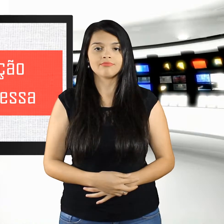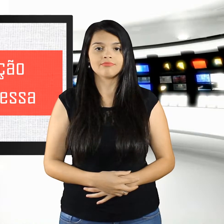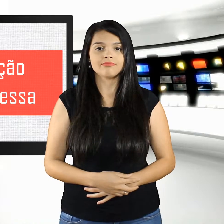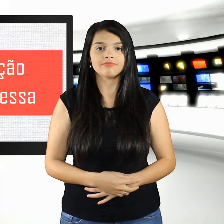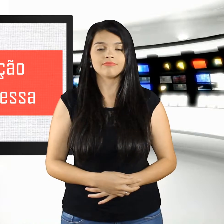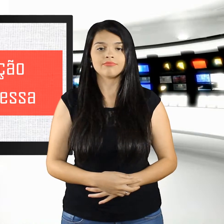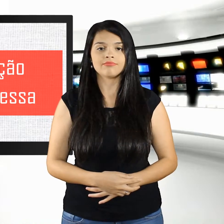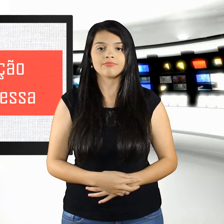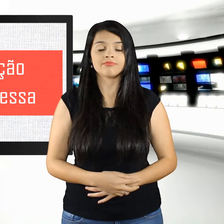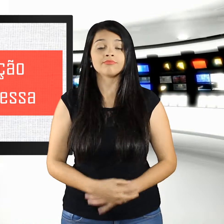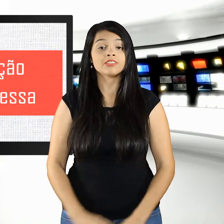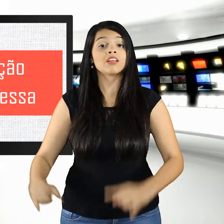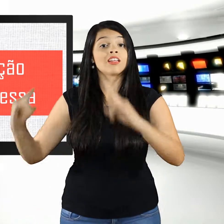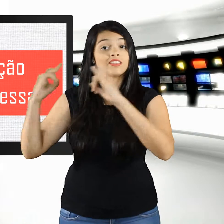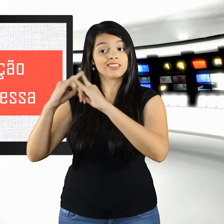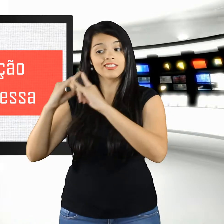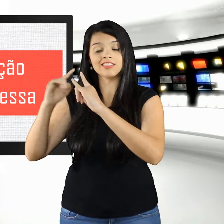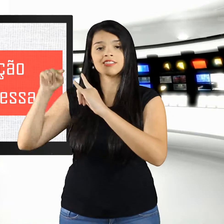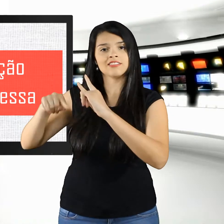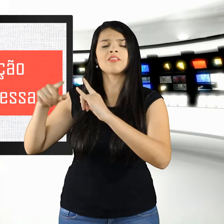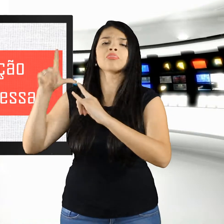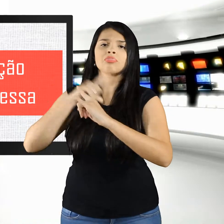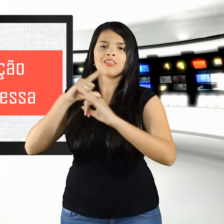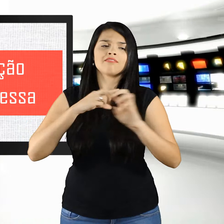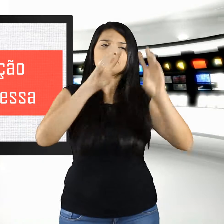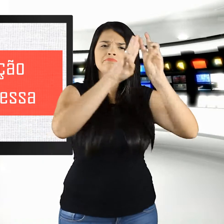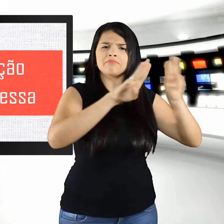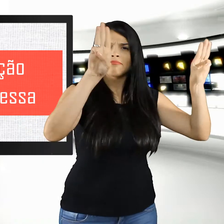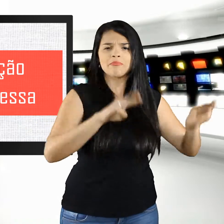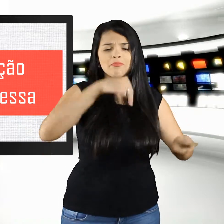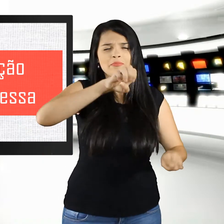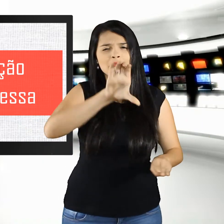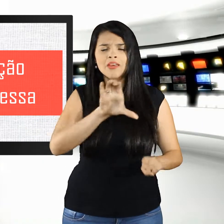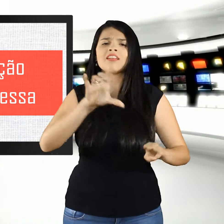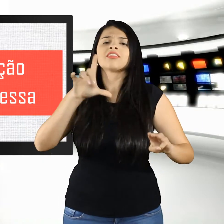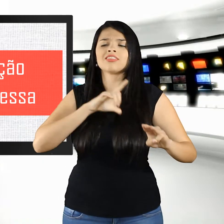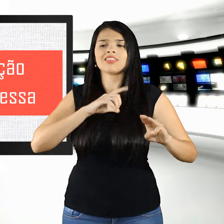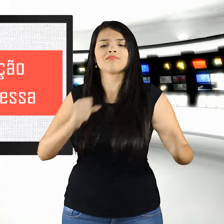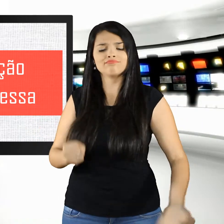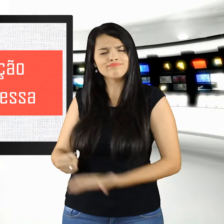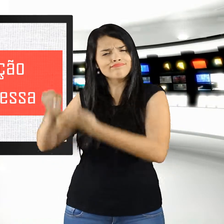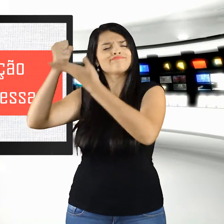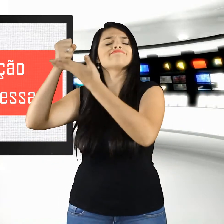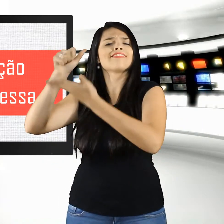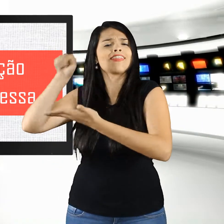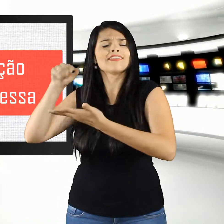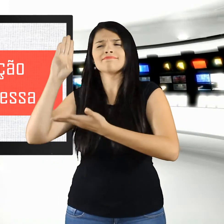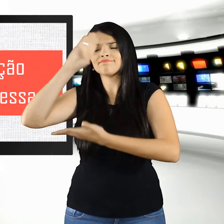O INES é reconhecido na estrutura do Ministério da Educação, MEC, como Centro Referência Nacional na área da